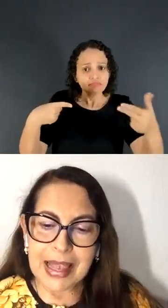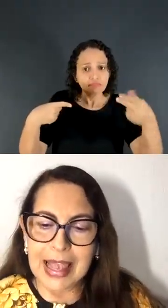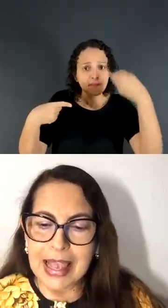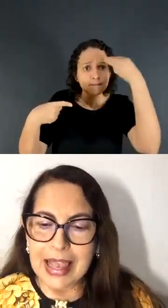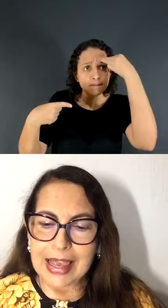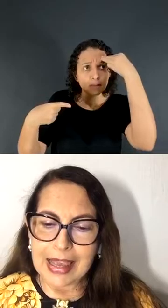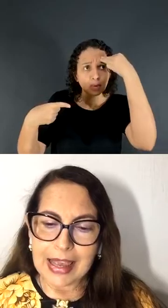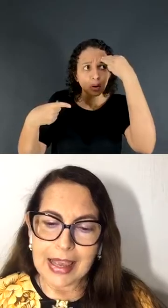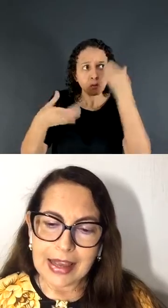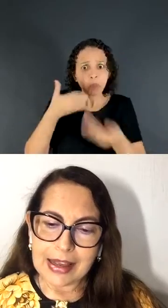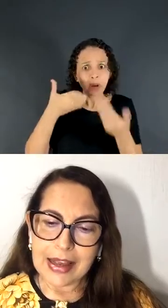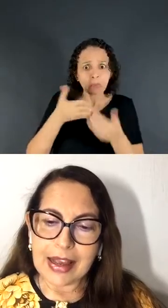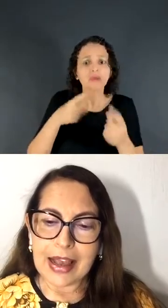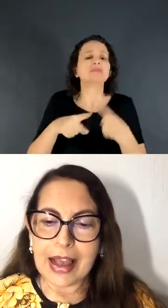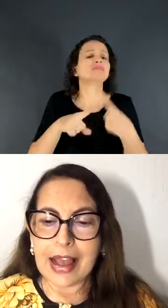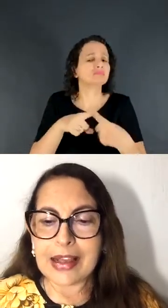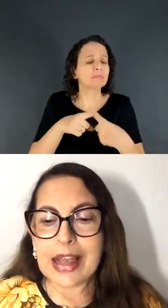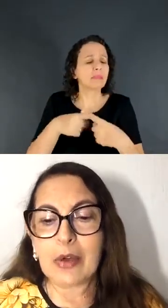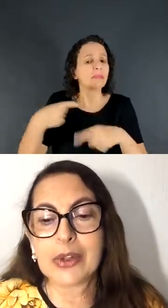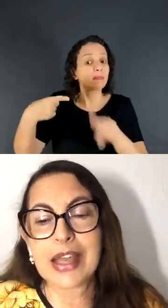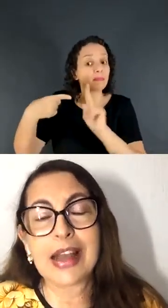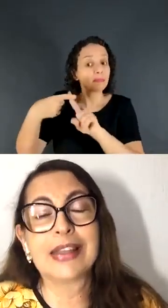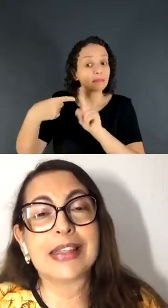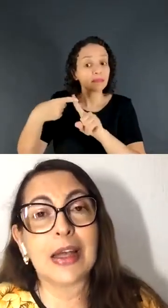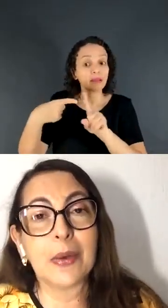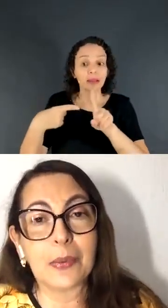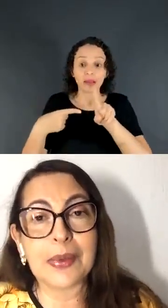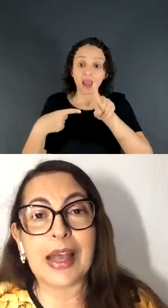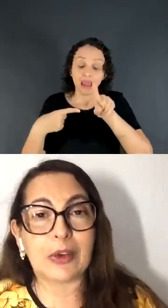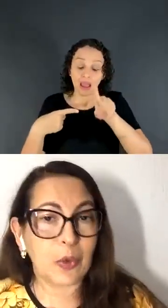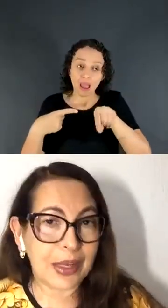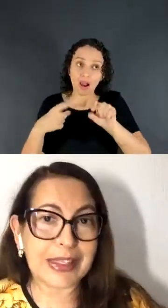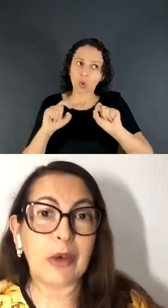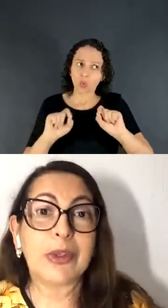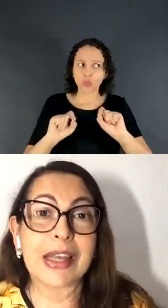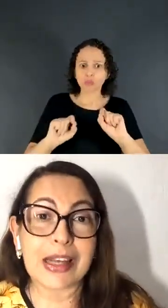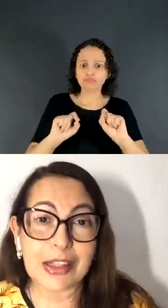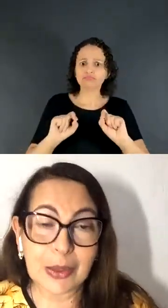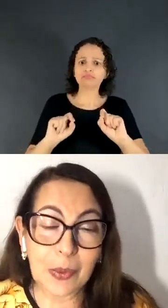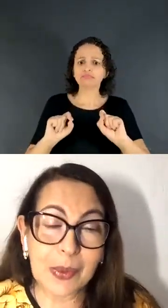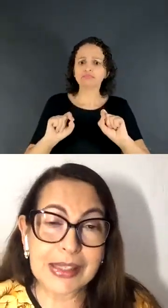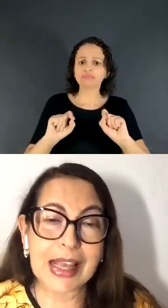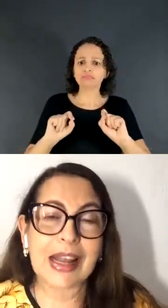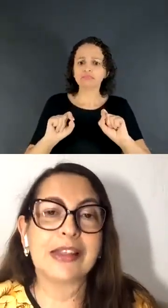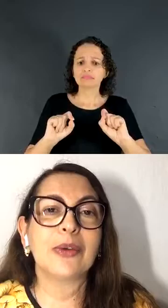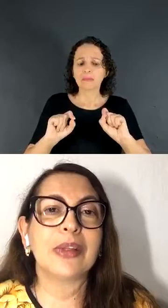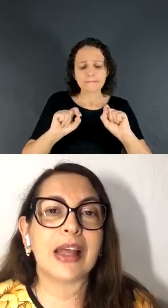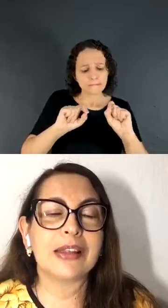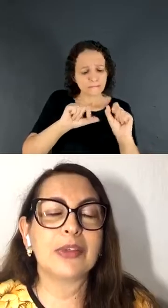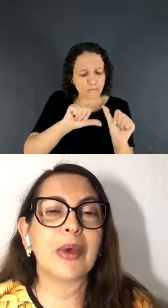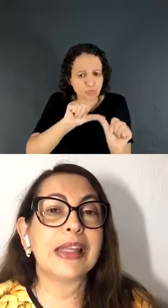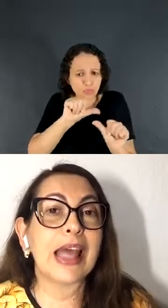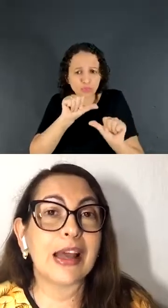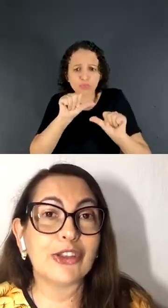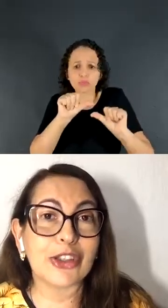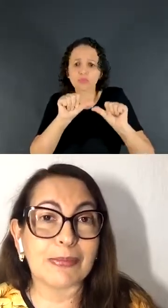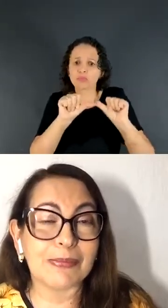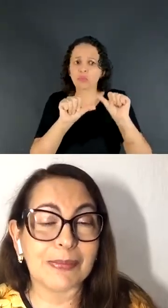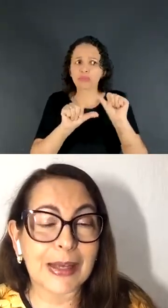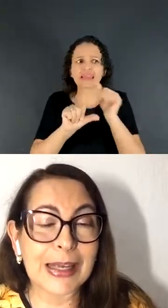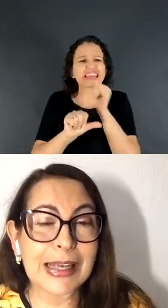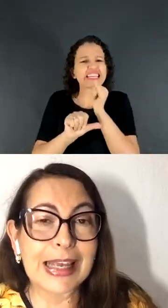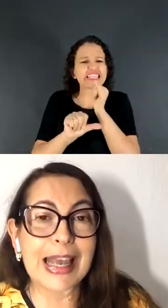né, é a alteração, ou as alterações relacionadas com a